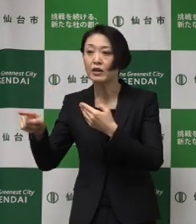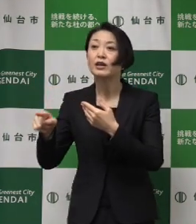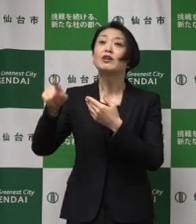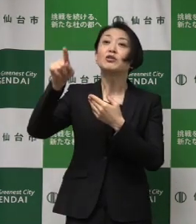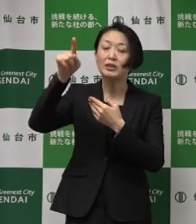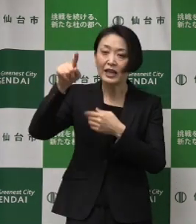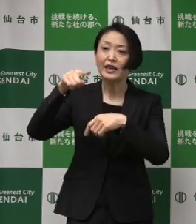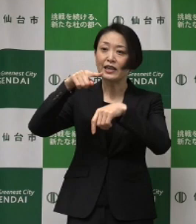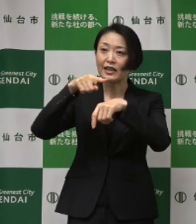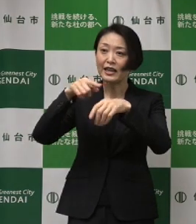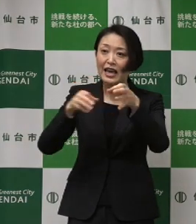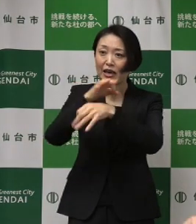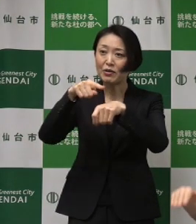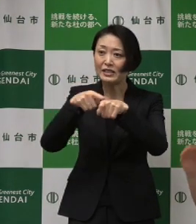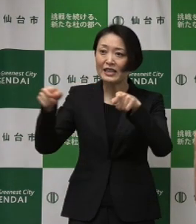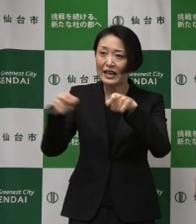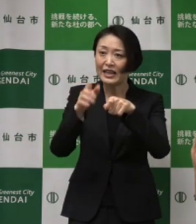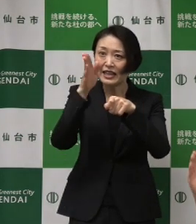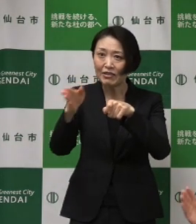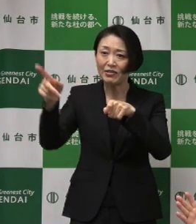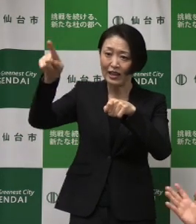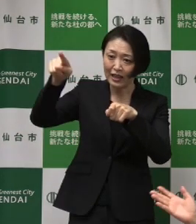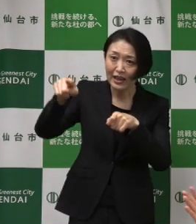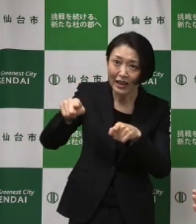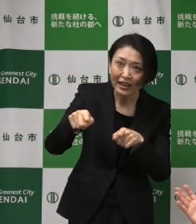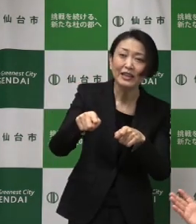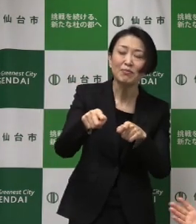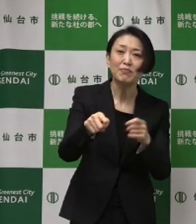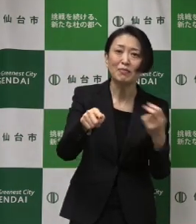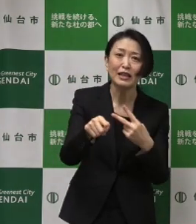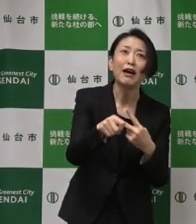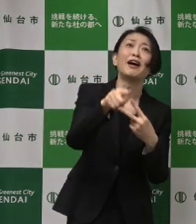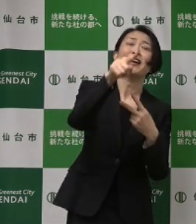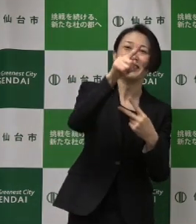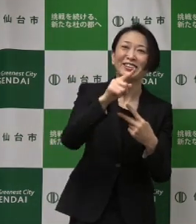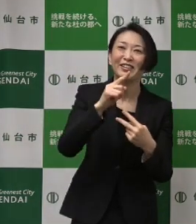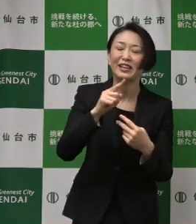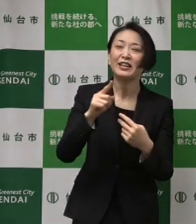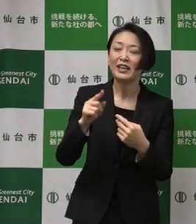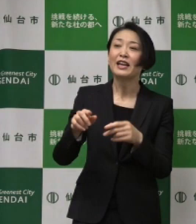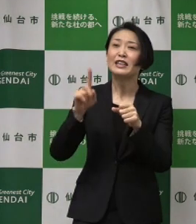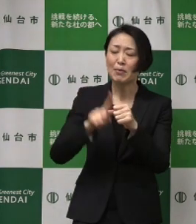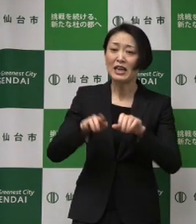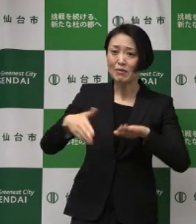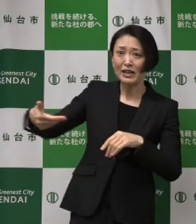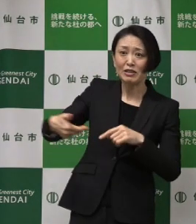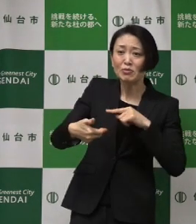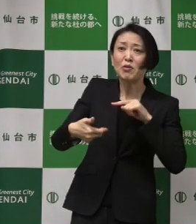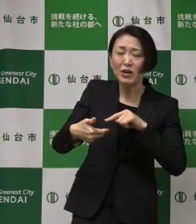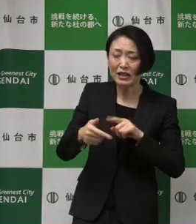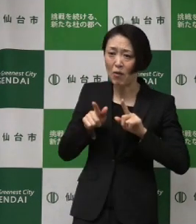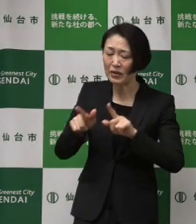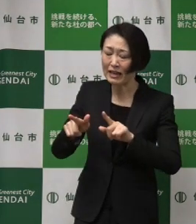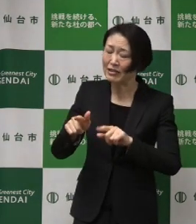うなってきたのか、この辺を考えるとですね、非常に今東さんおっしゃったのもすごく難しいところではあるんですね。